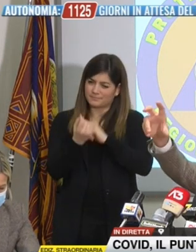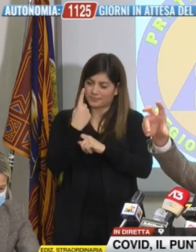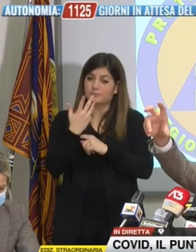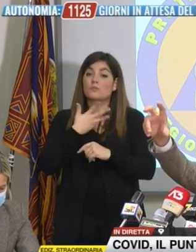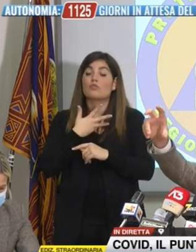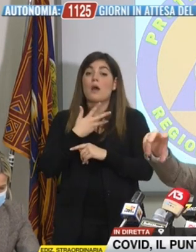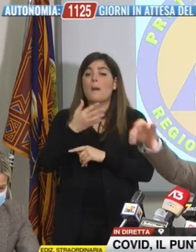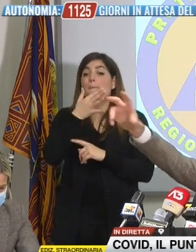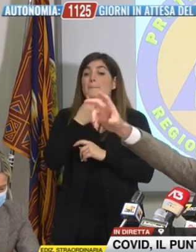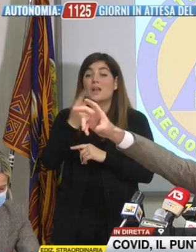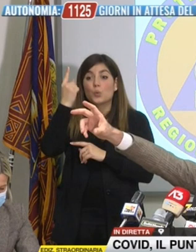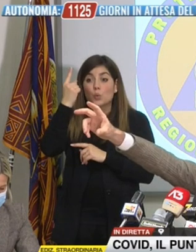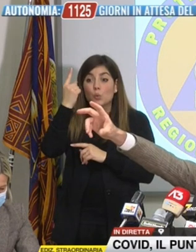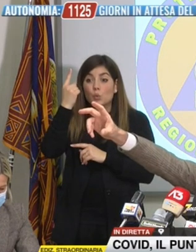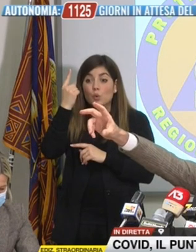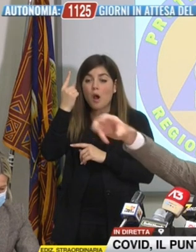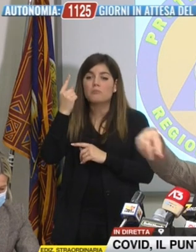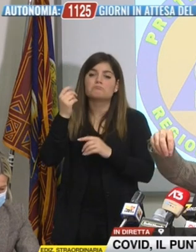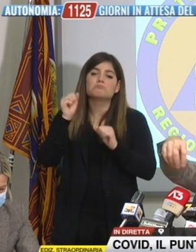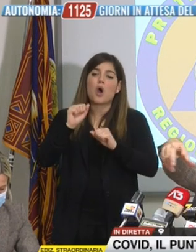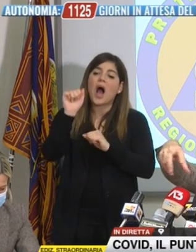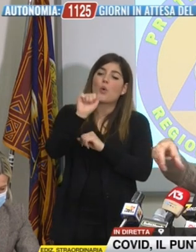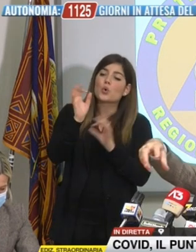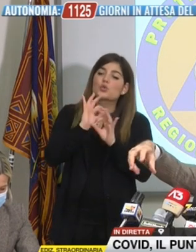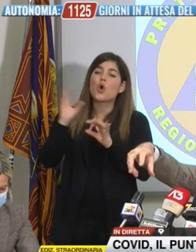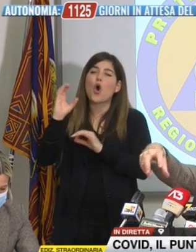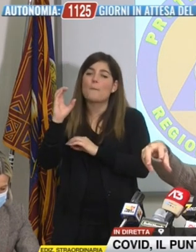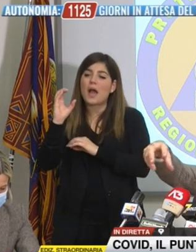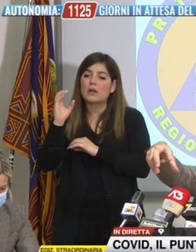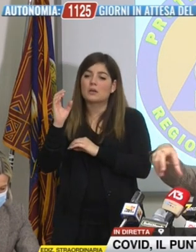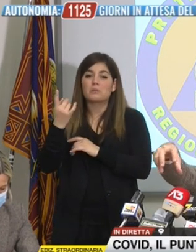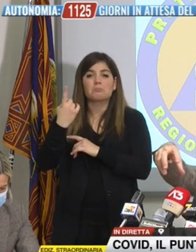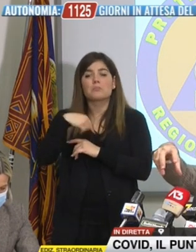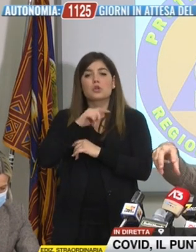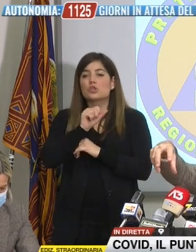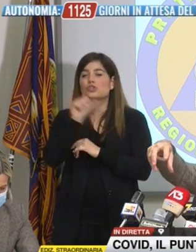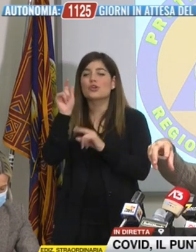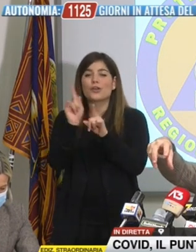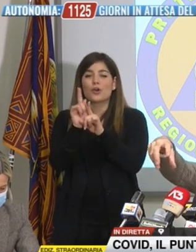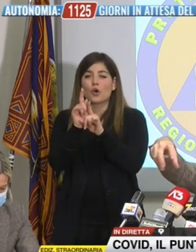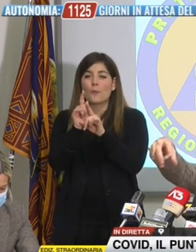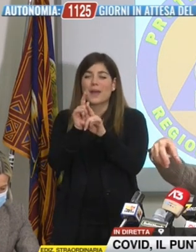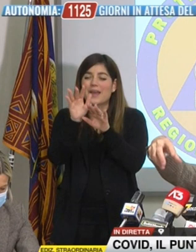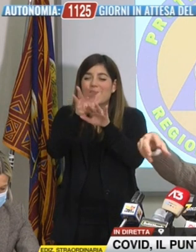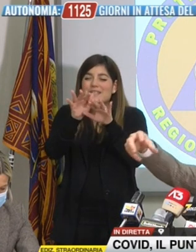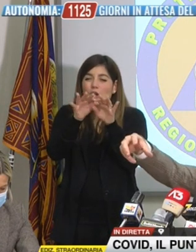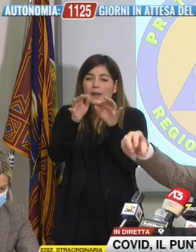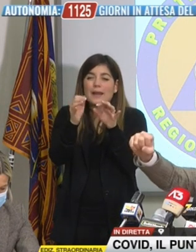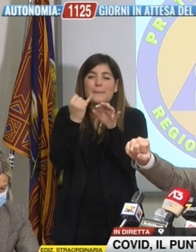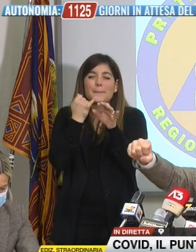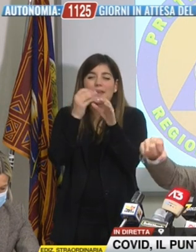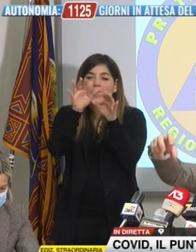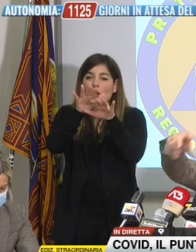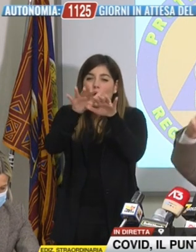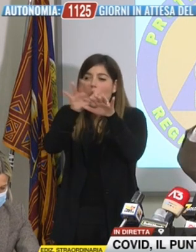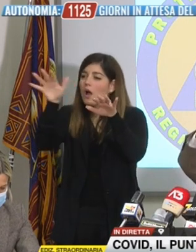tanto per citarne uno, o il Comelico, dove abbiamo avuto dei piccoli cluster, no? dei piccoli focolai, diciamo un po' più